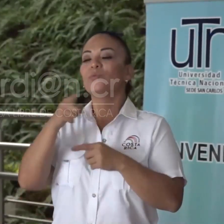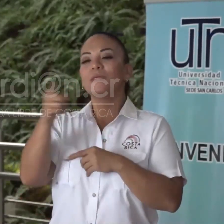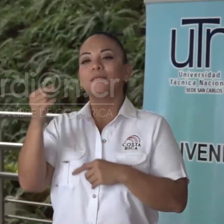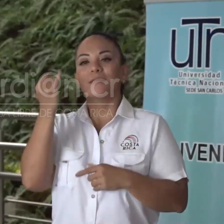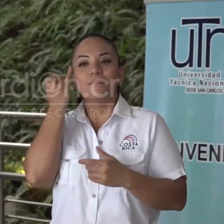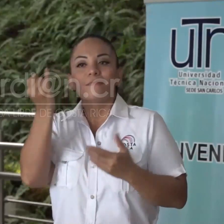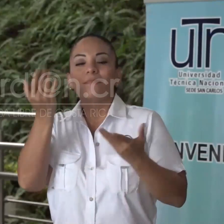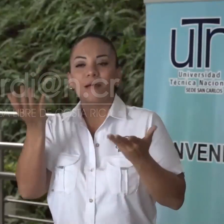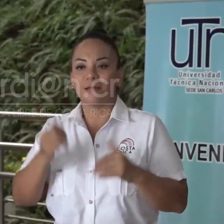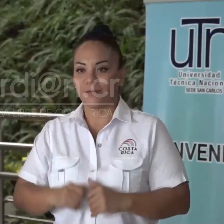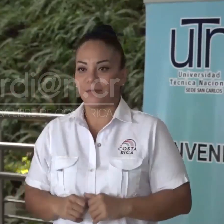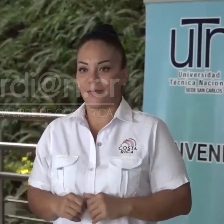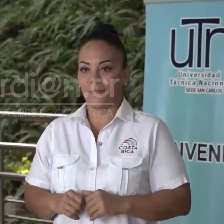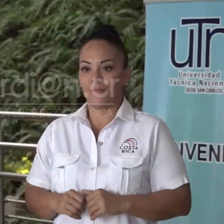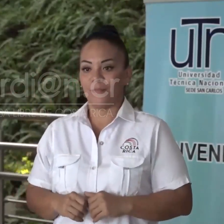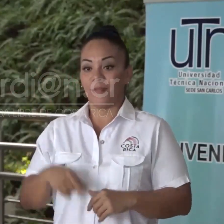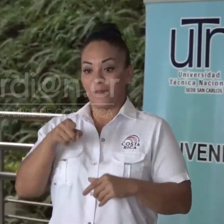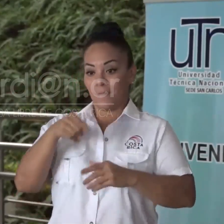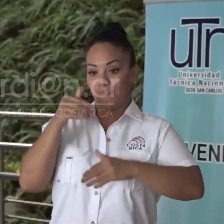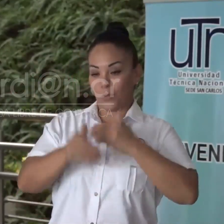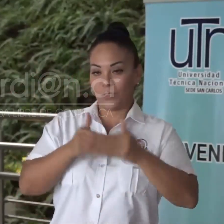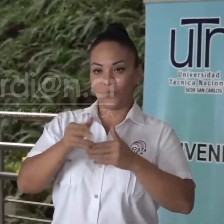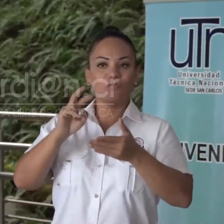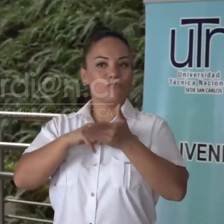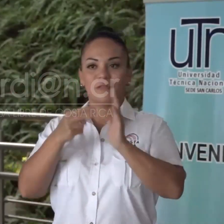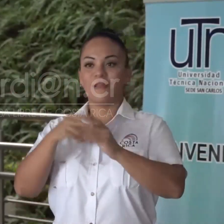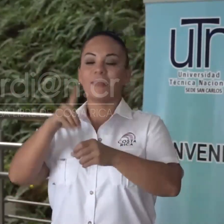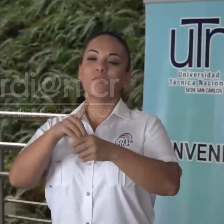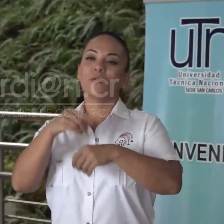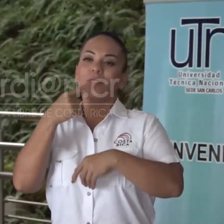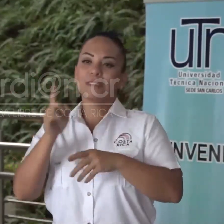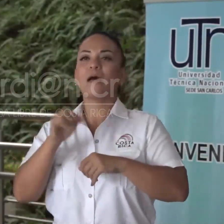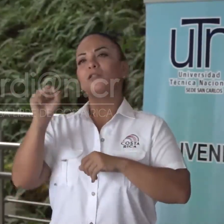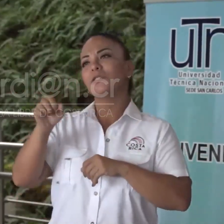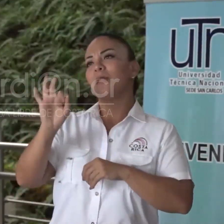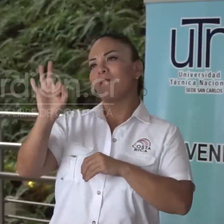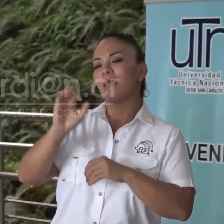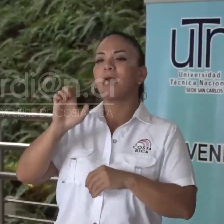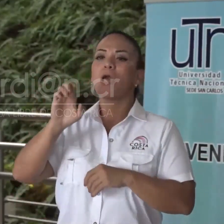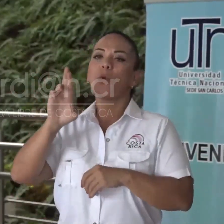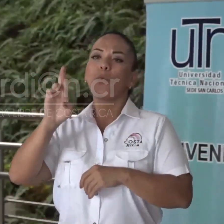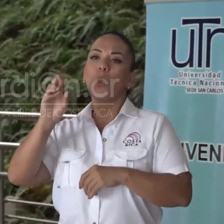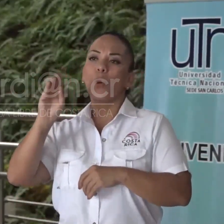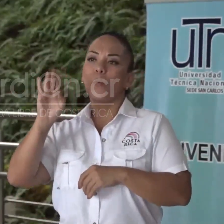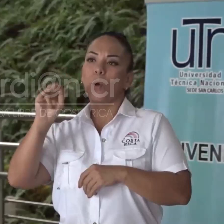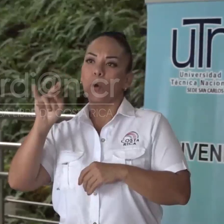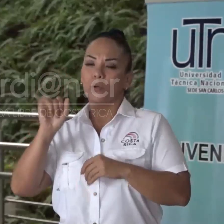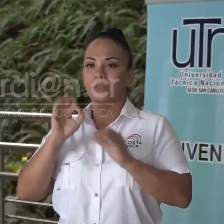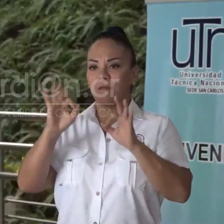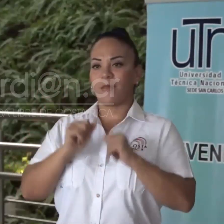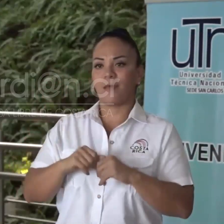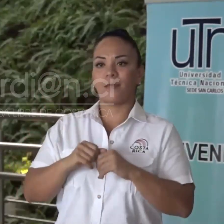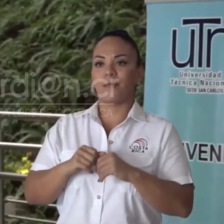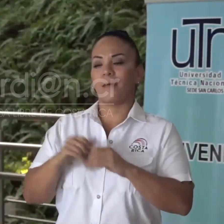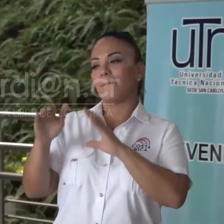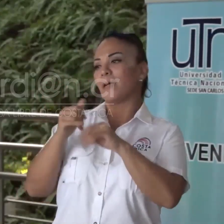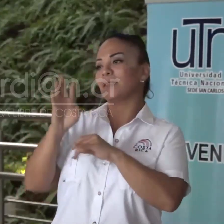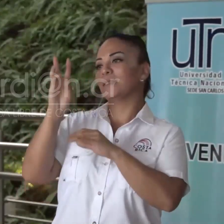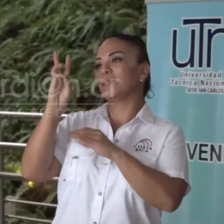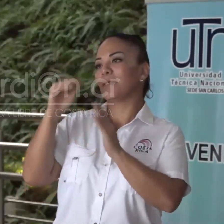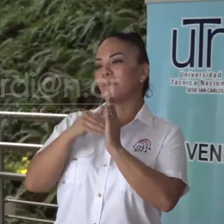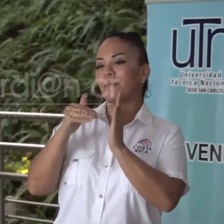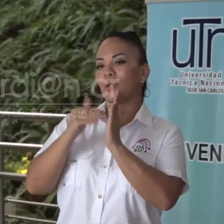imagínese usted que dado ese proceso, no es que los diputados dicen, si está bien eurobonos, mándenme 6.000 millones